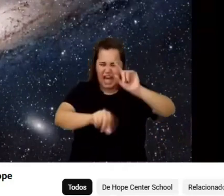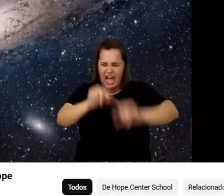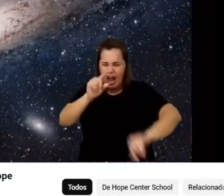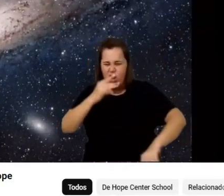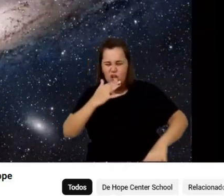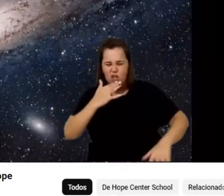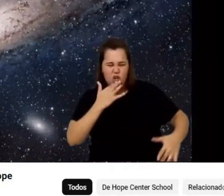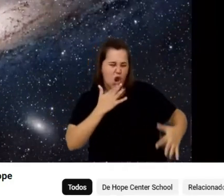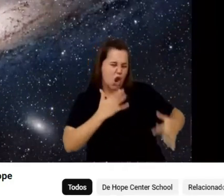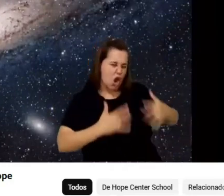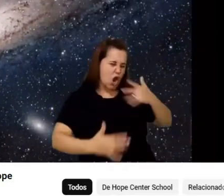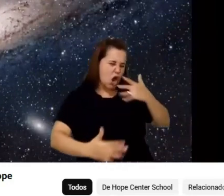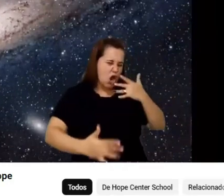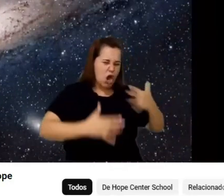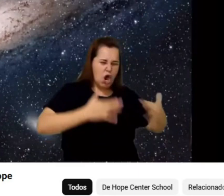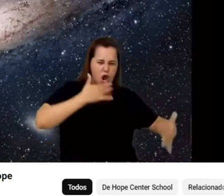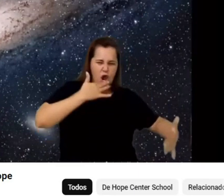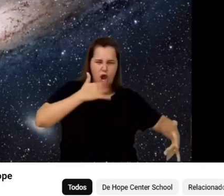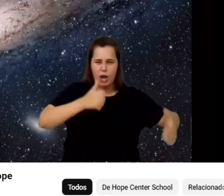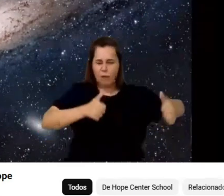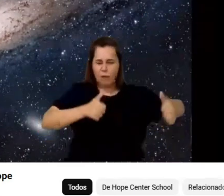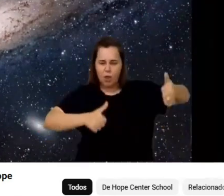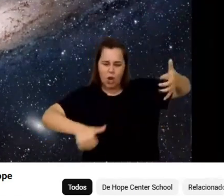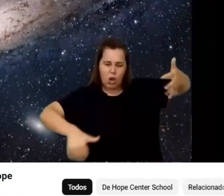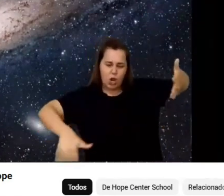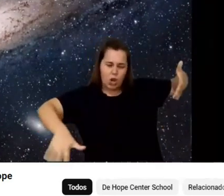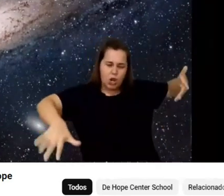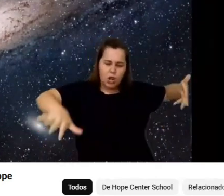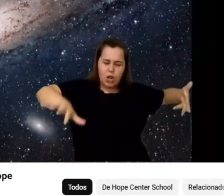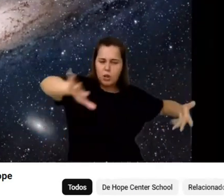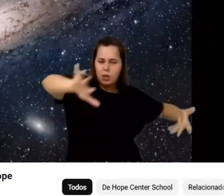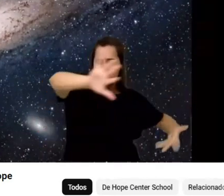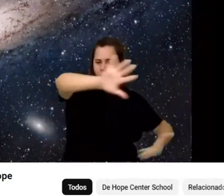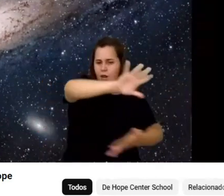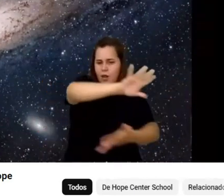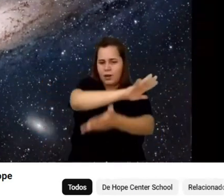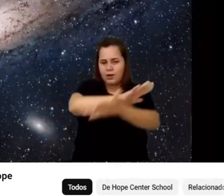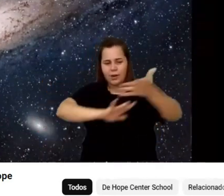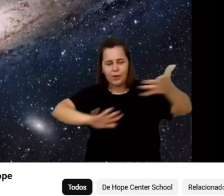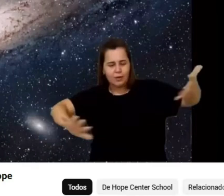Ele vai criando astros, estrelas, pontos coloridos.